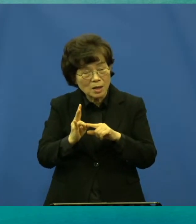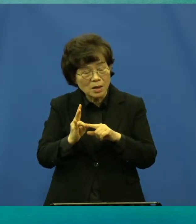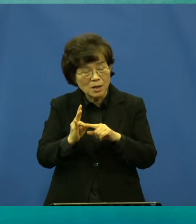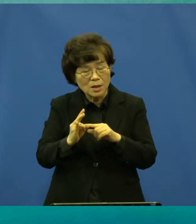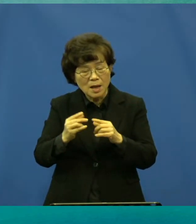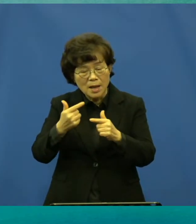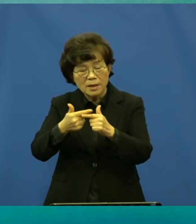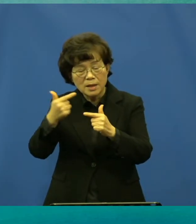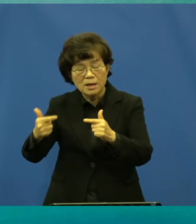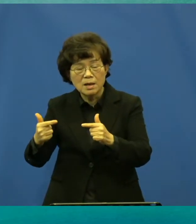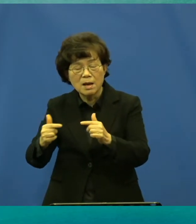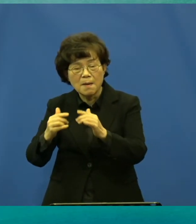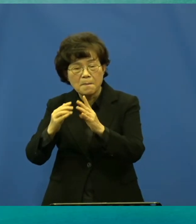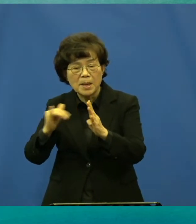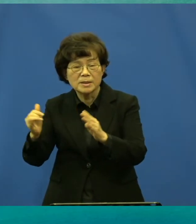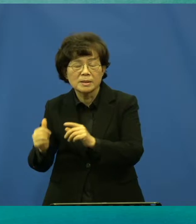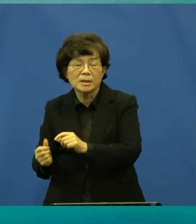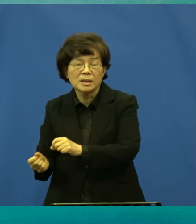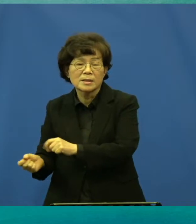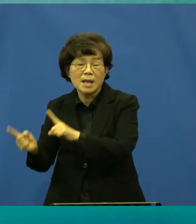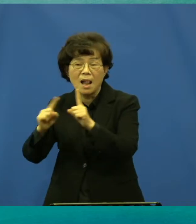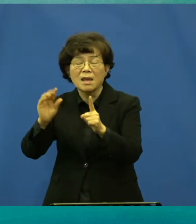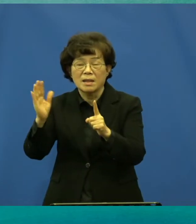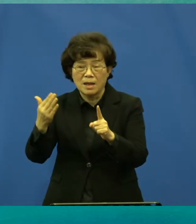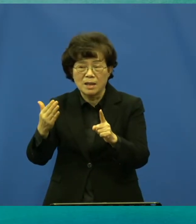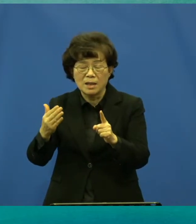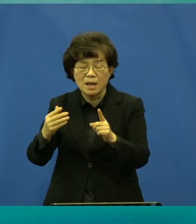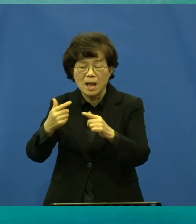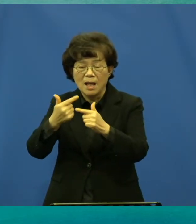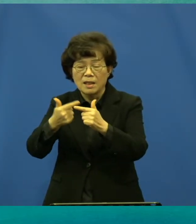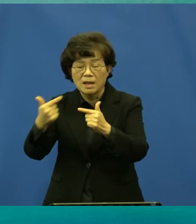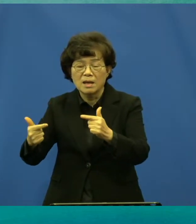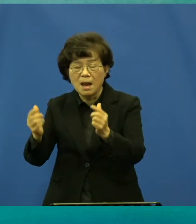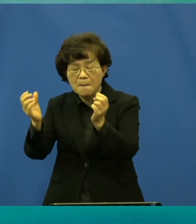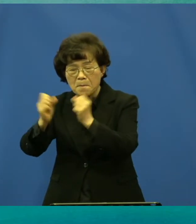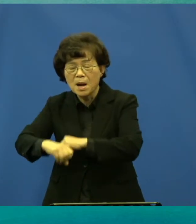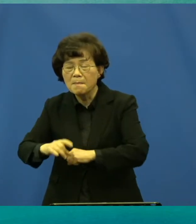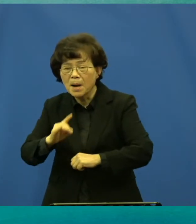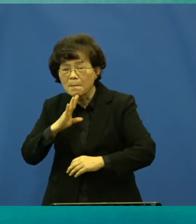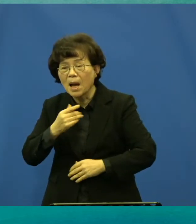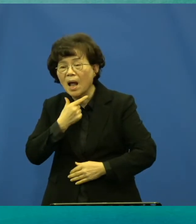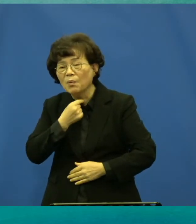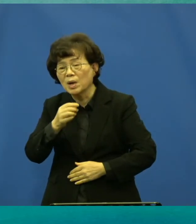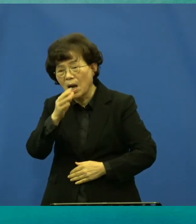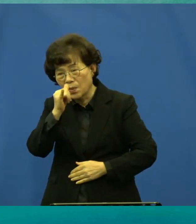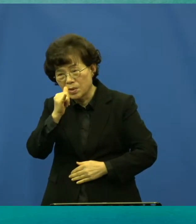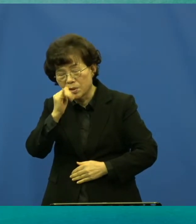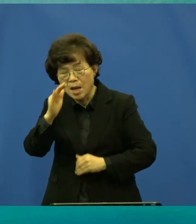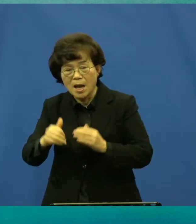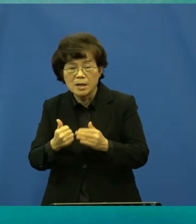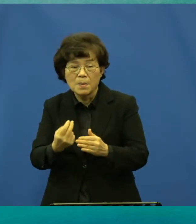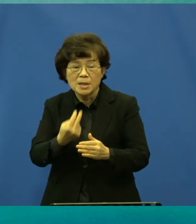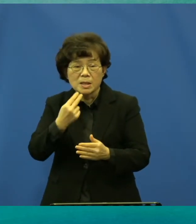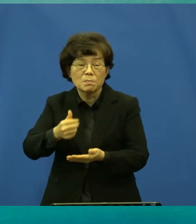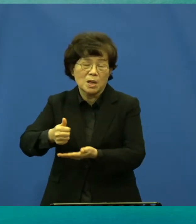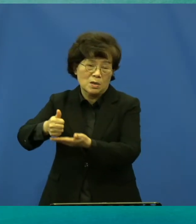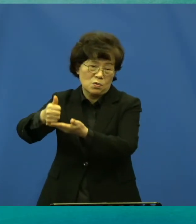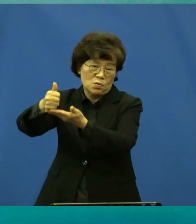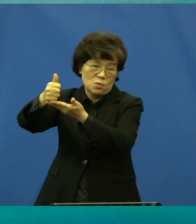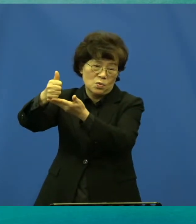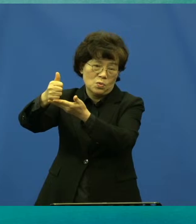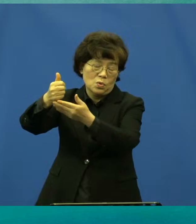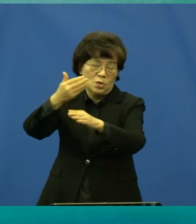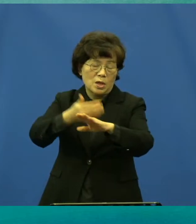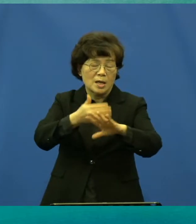그런데 요나는 니느웨의 멸망만 구하고 있습니다. 하나님은 생명의 주가 되십니다. 다른